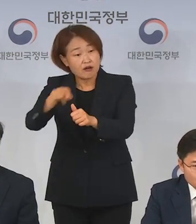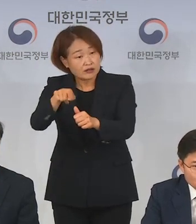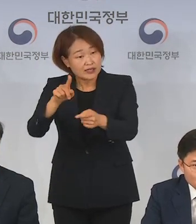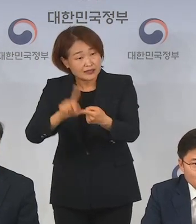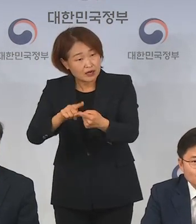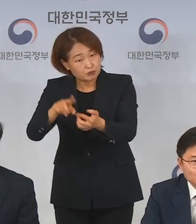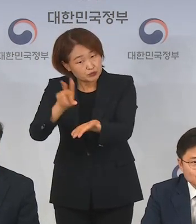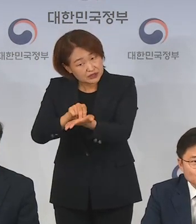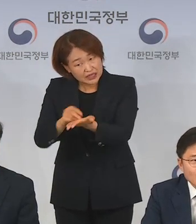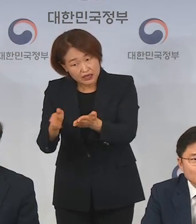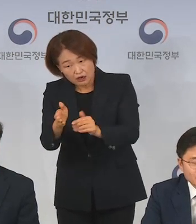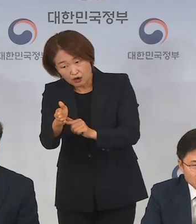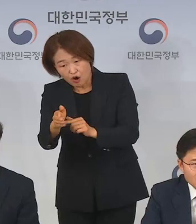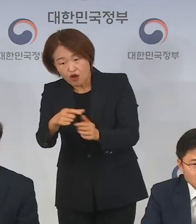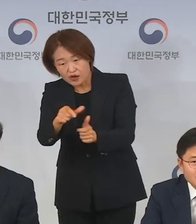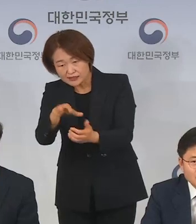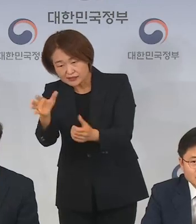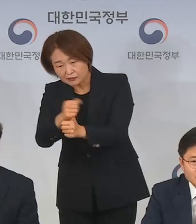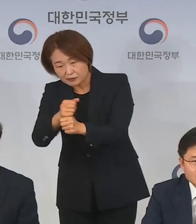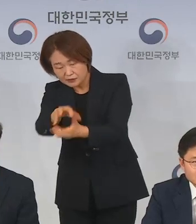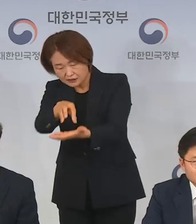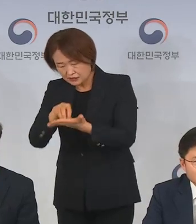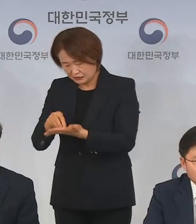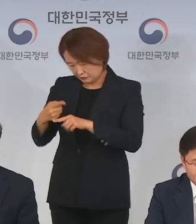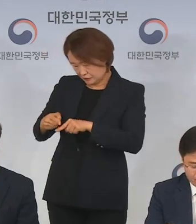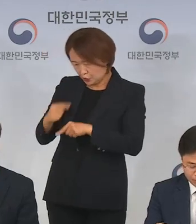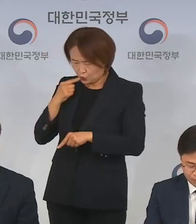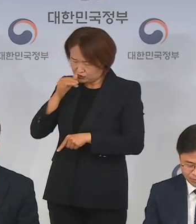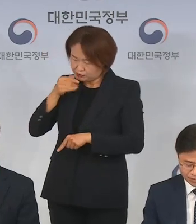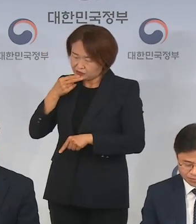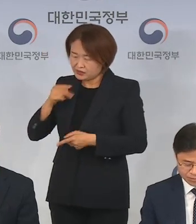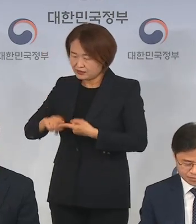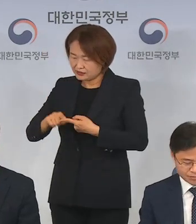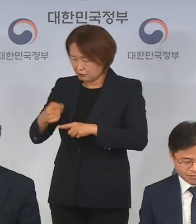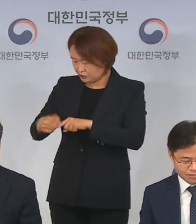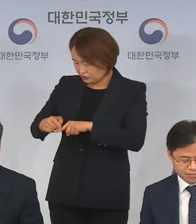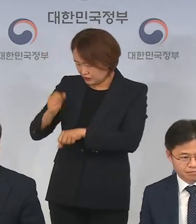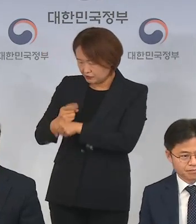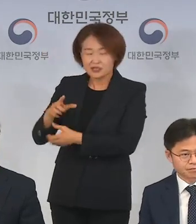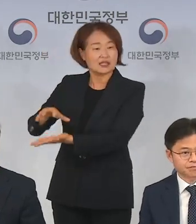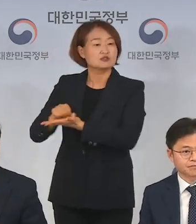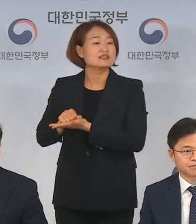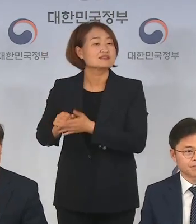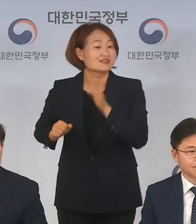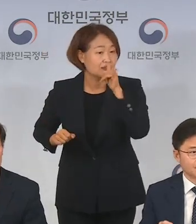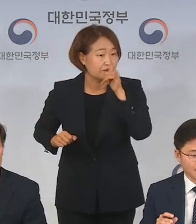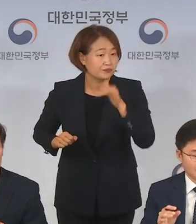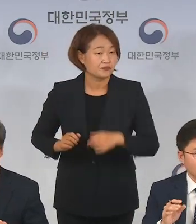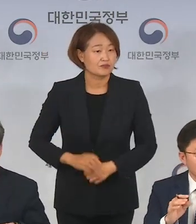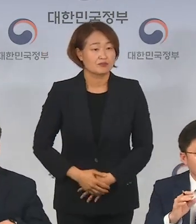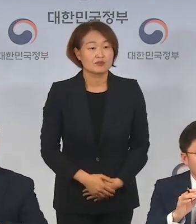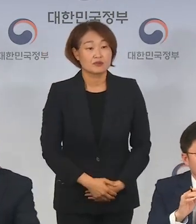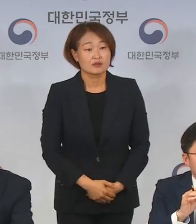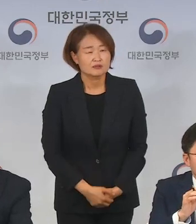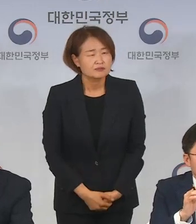저희들이 갖고 있고 분석도 하고 있다, 이렇게 말씀을 드리겠습니다. 네.